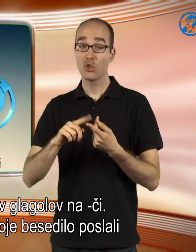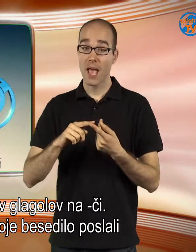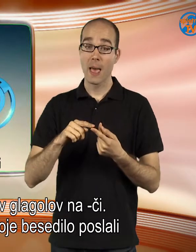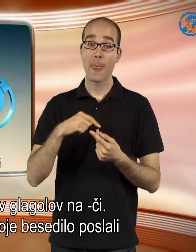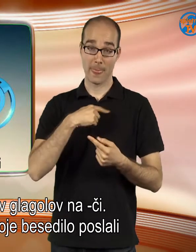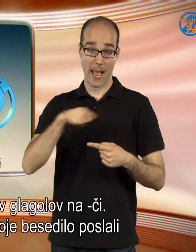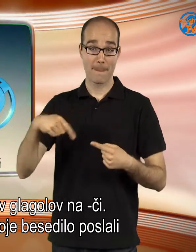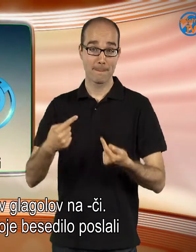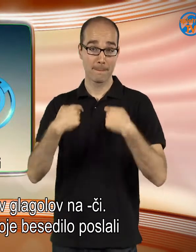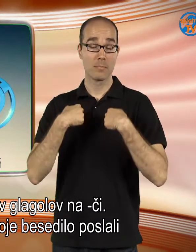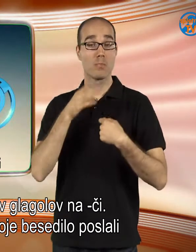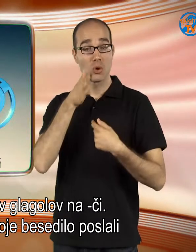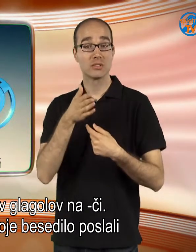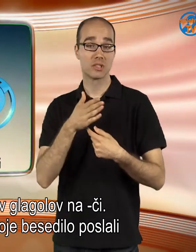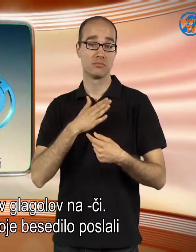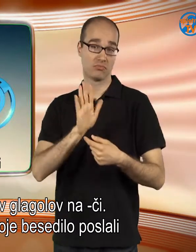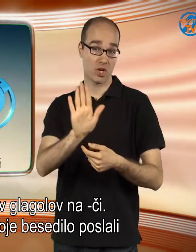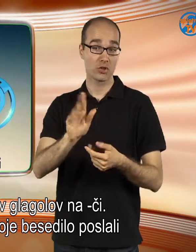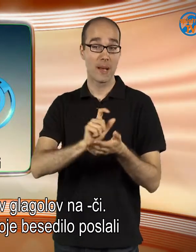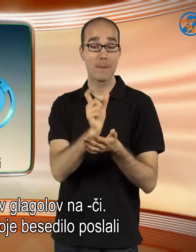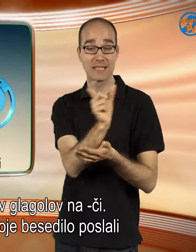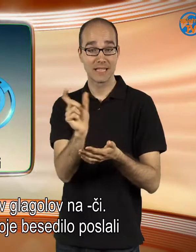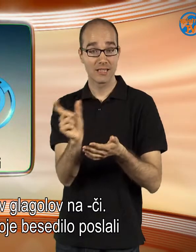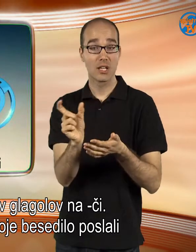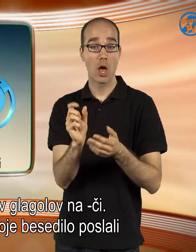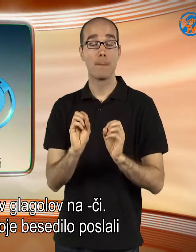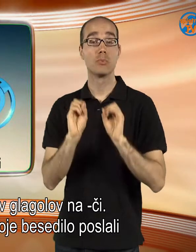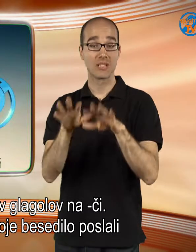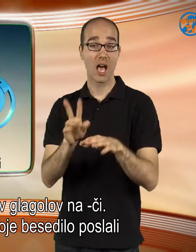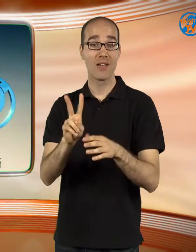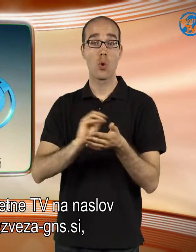Če nam boste svoje besedilo poslali v uredništvo Spletne TV na naslov